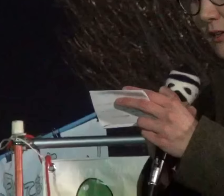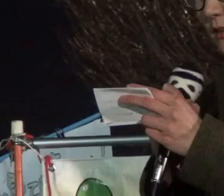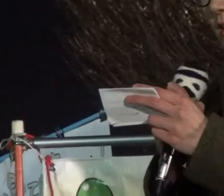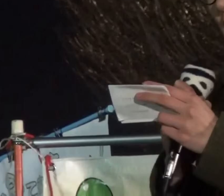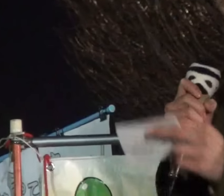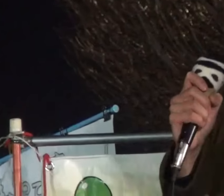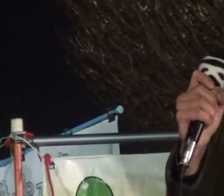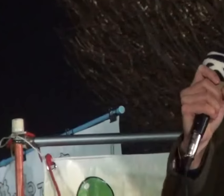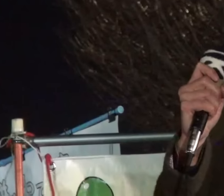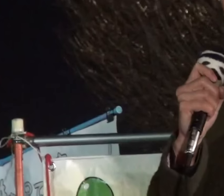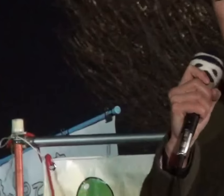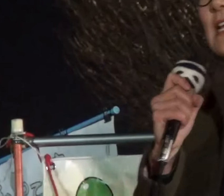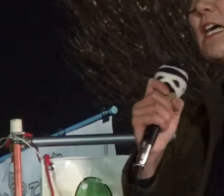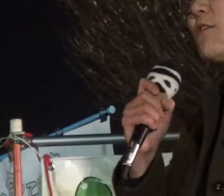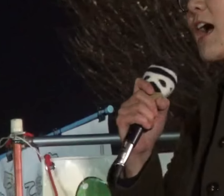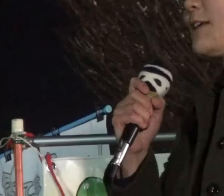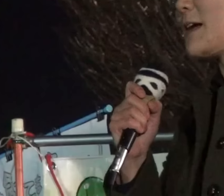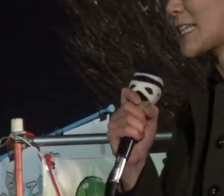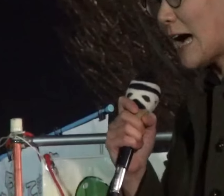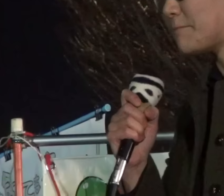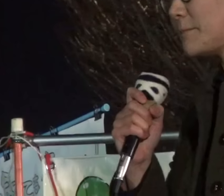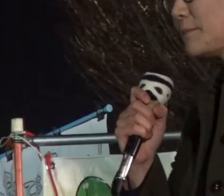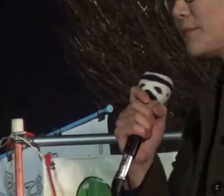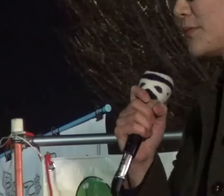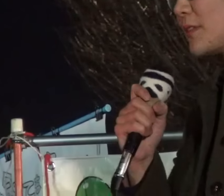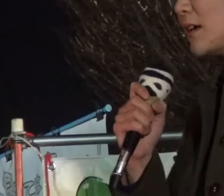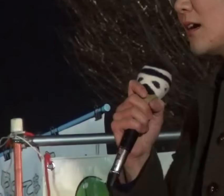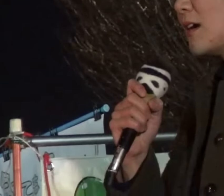か、安倍首相、あなたに分かりますか。